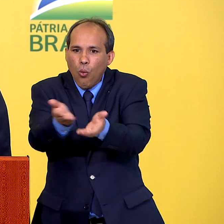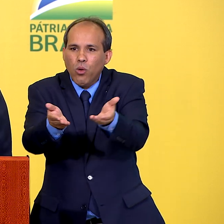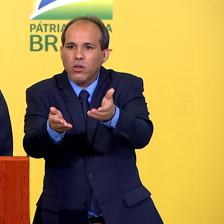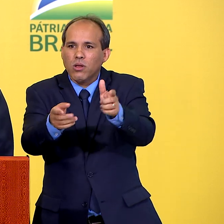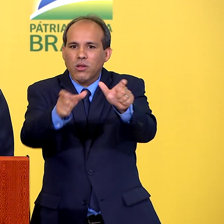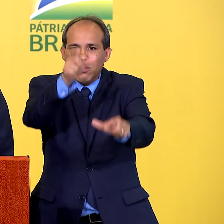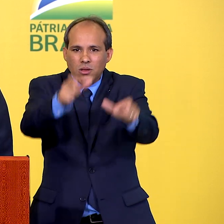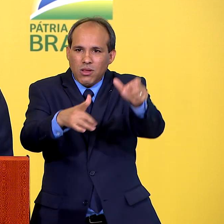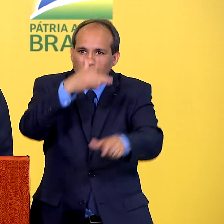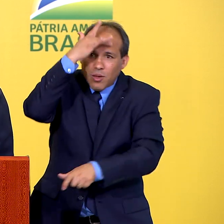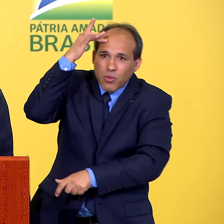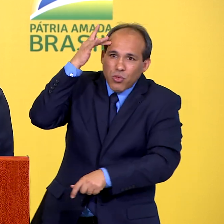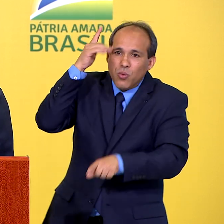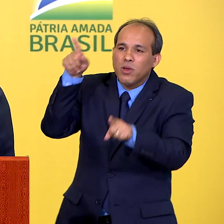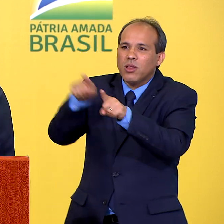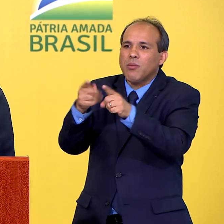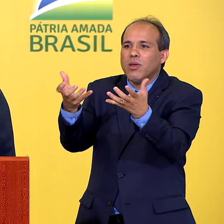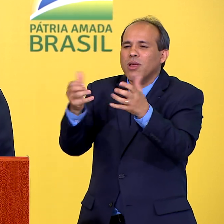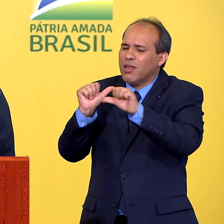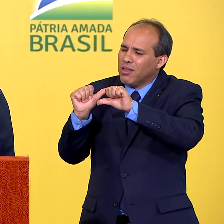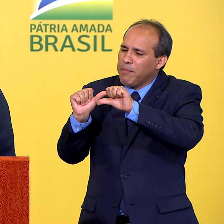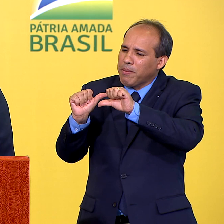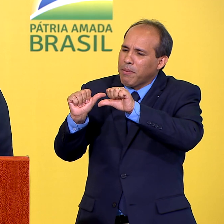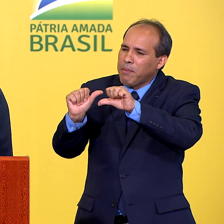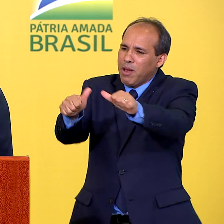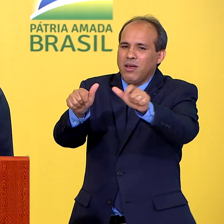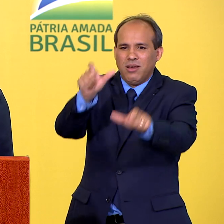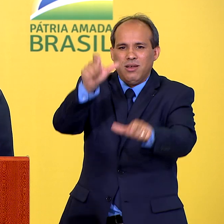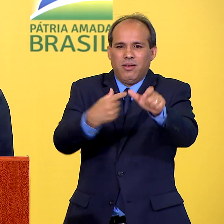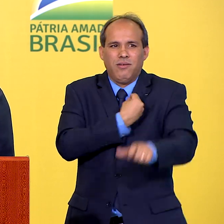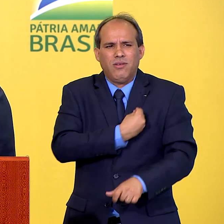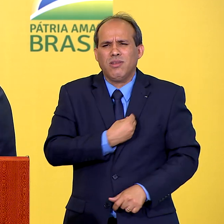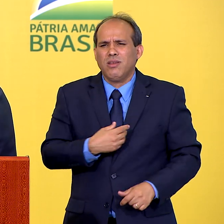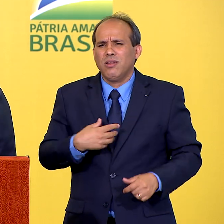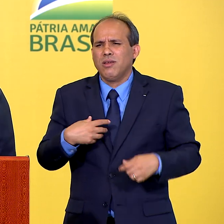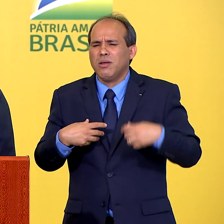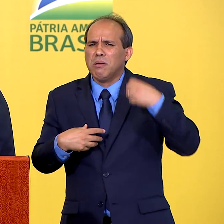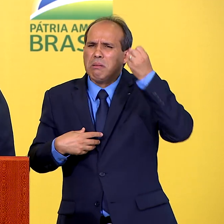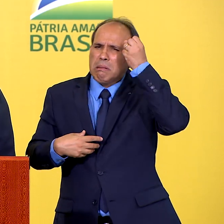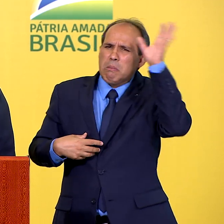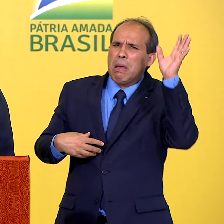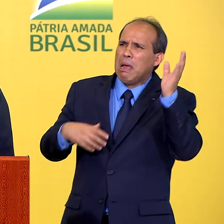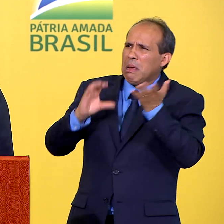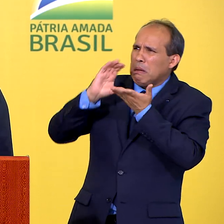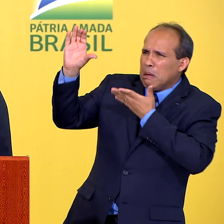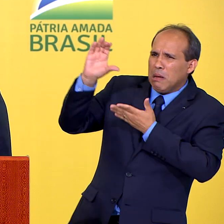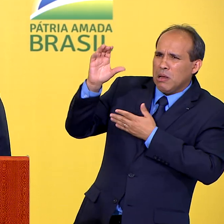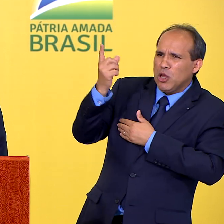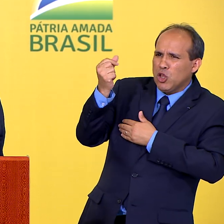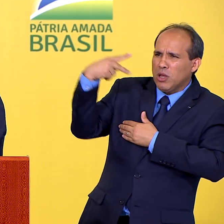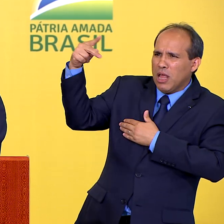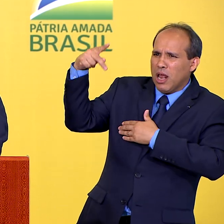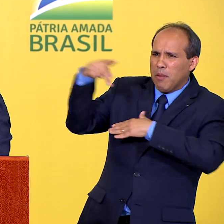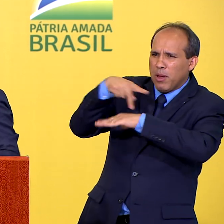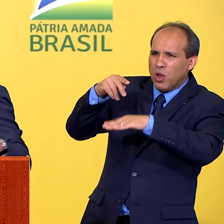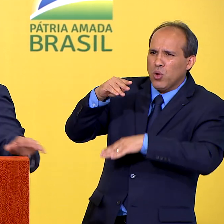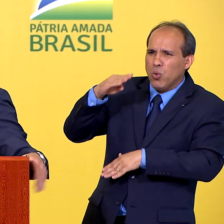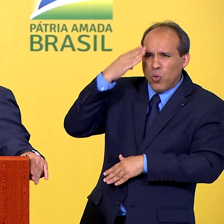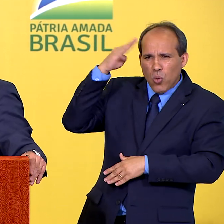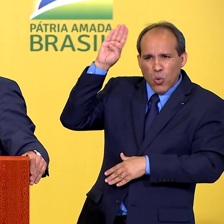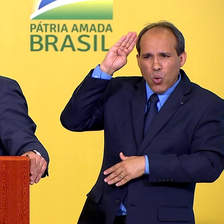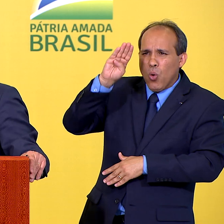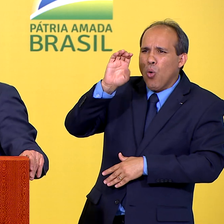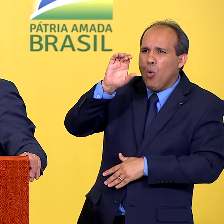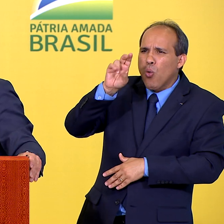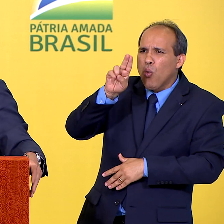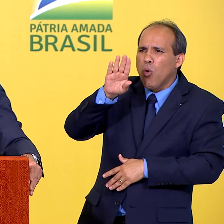vida das pessoas e que quer transformar vidas. Não nos interessa mandar dinheiro para Cuba, não nos interessa roubar